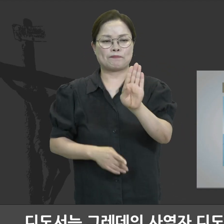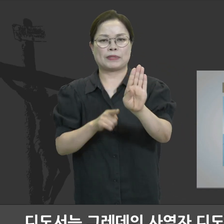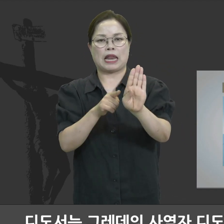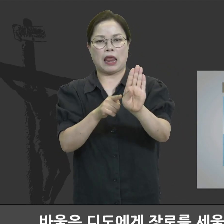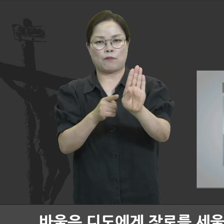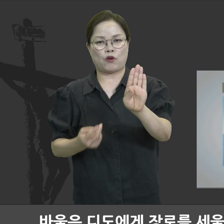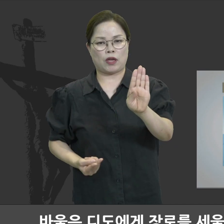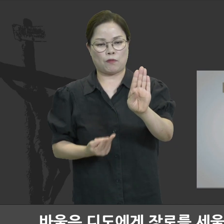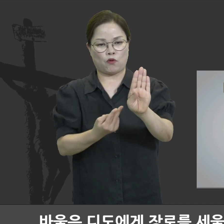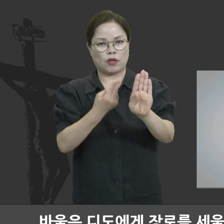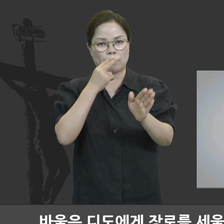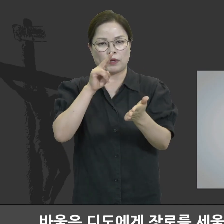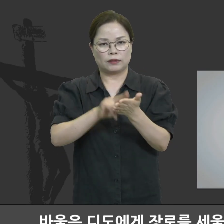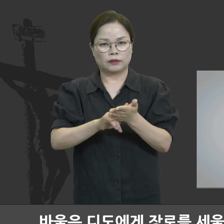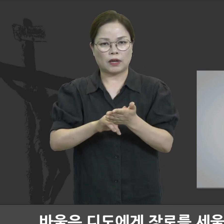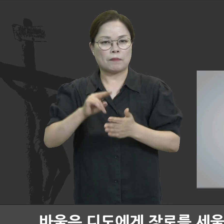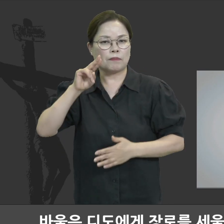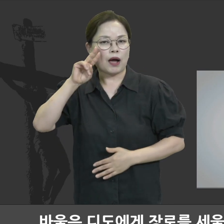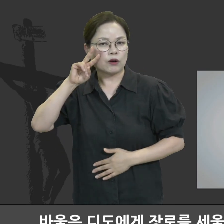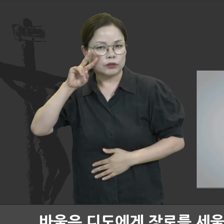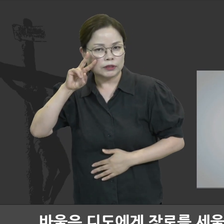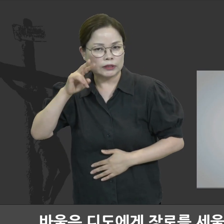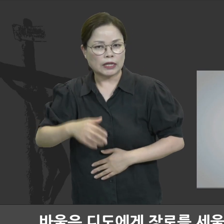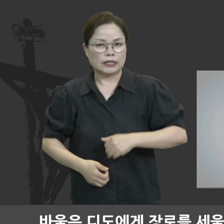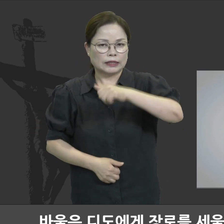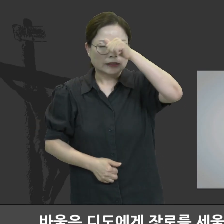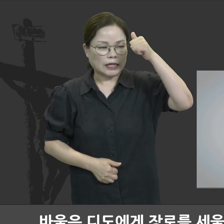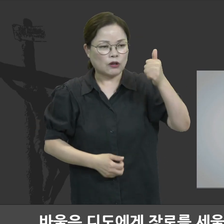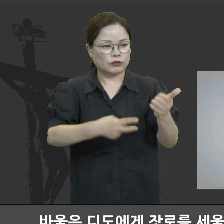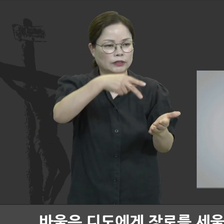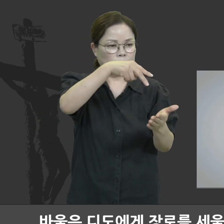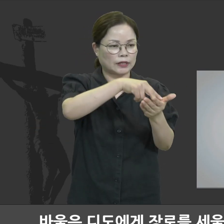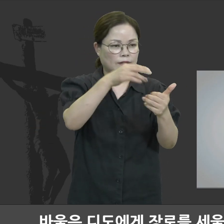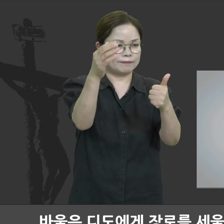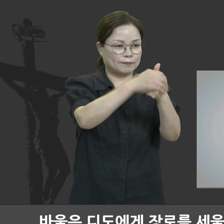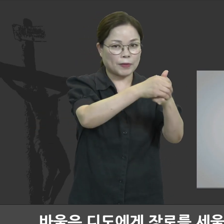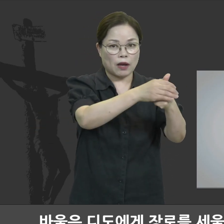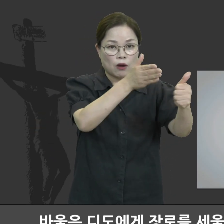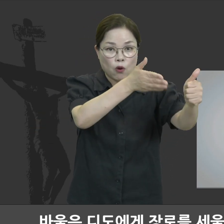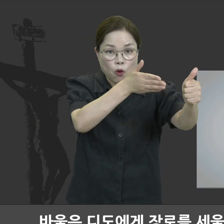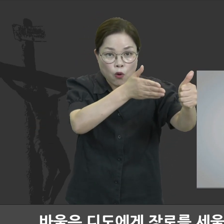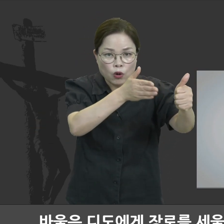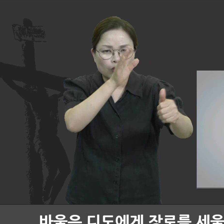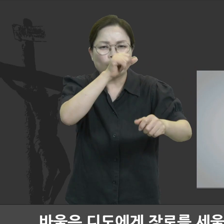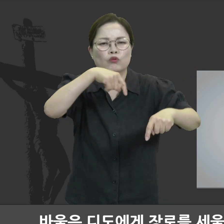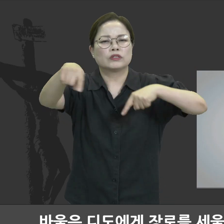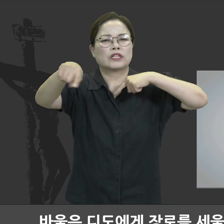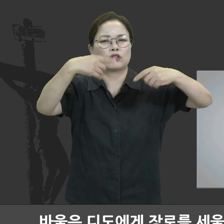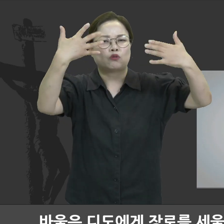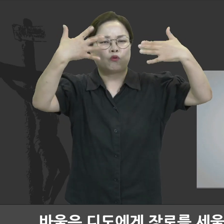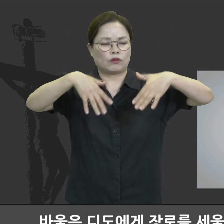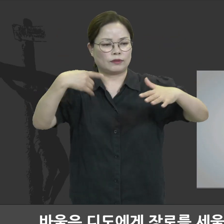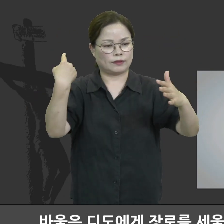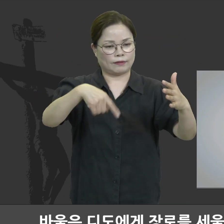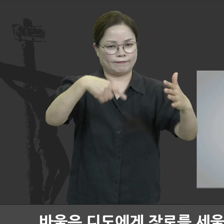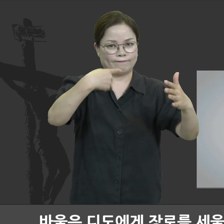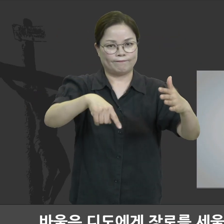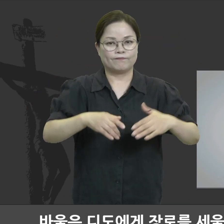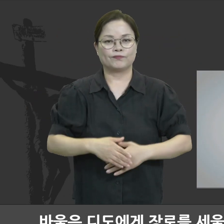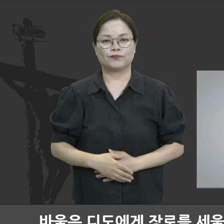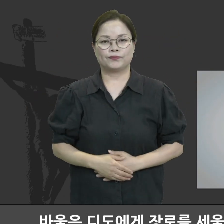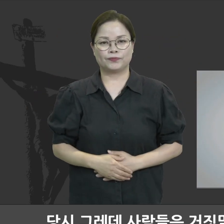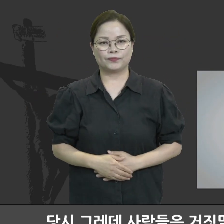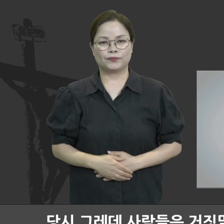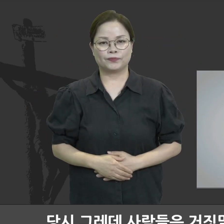편지입니다. 바울은 디도에게 장로를 세울 것을 당부하면서 좋은 지도자의 조건을